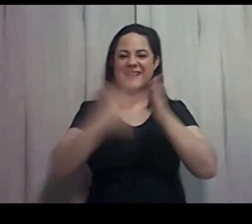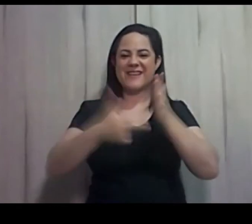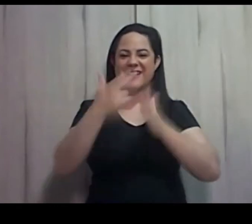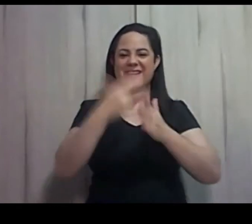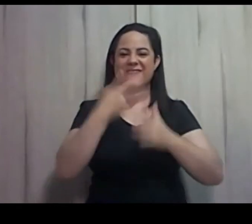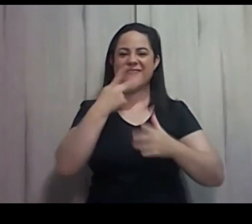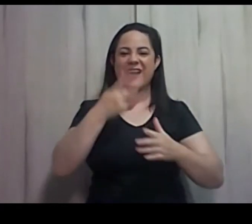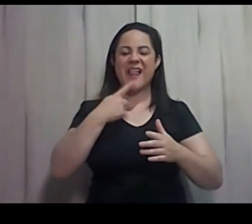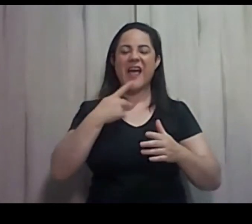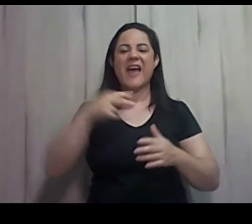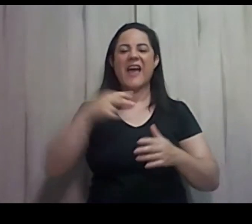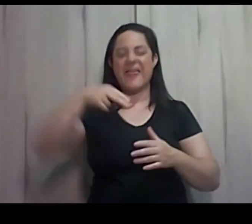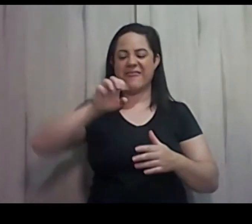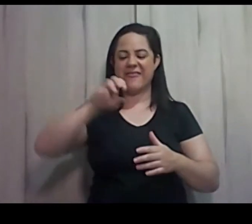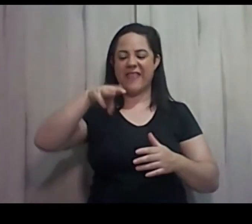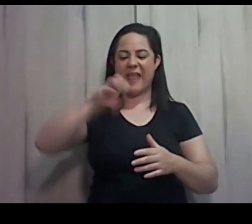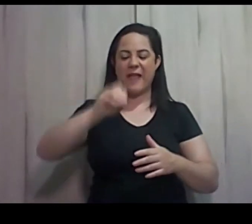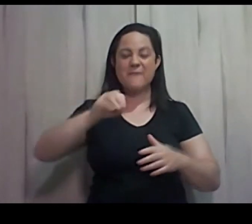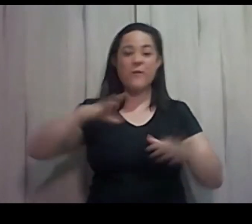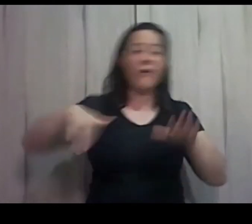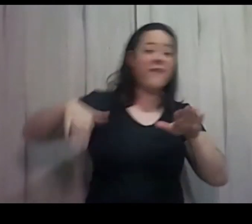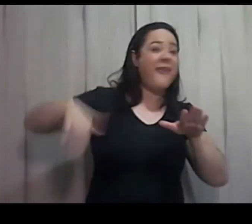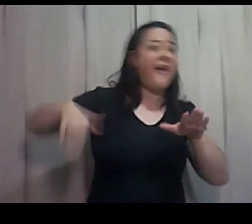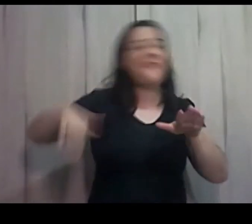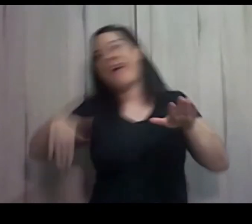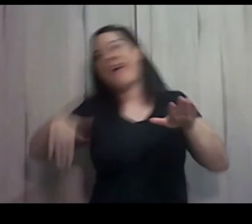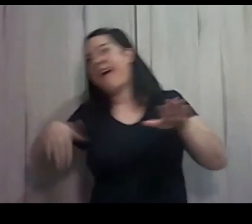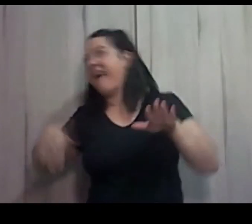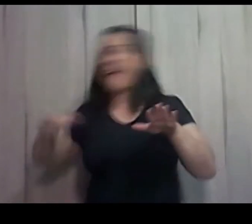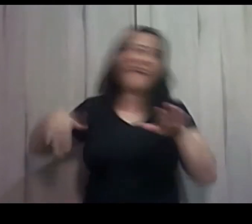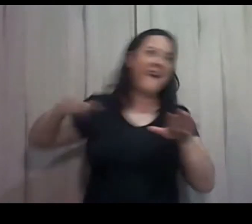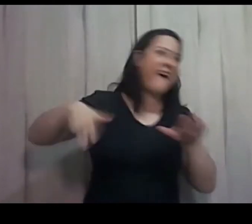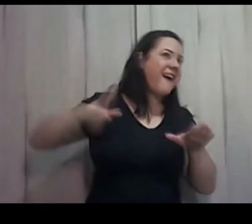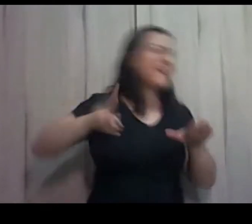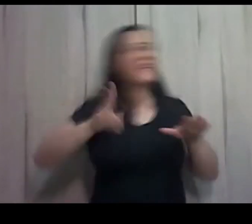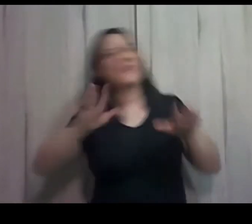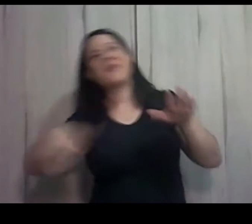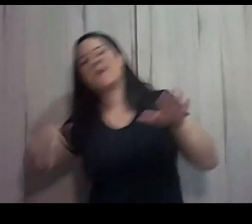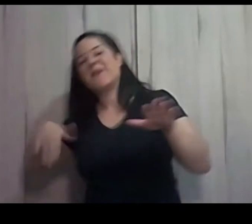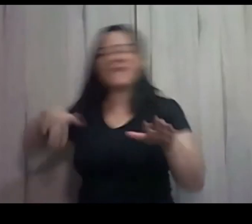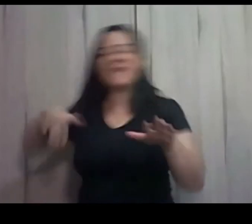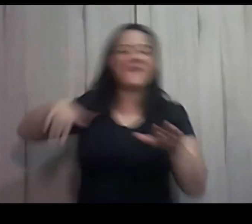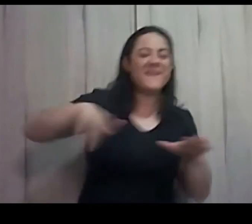nadar. Continue a nadar. Continue a nadar.